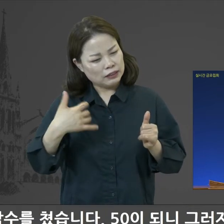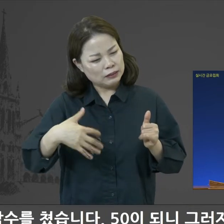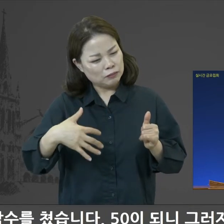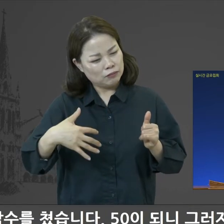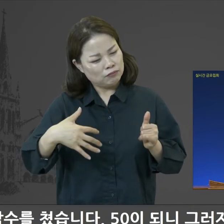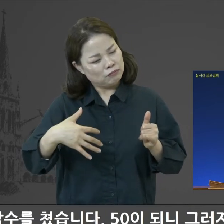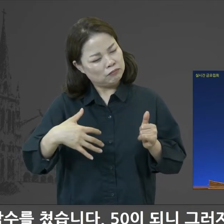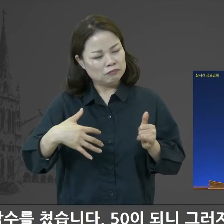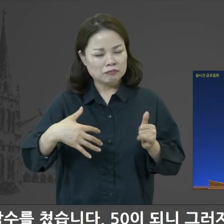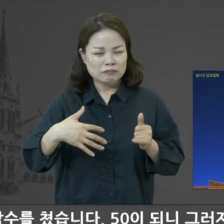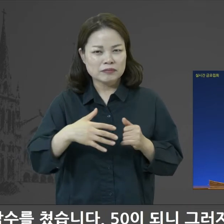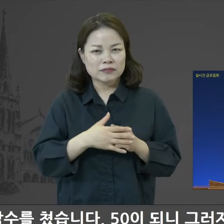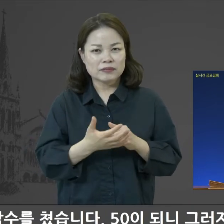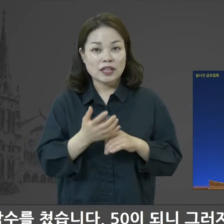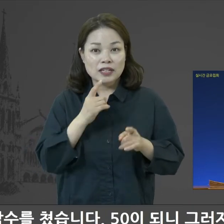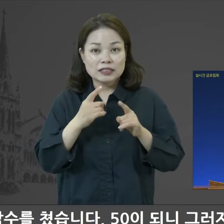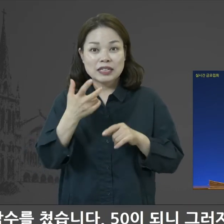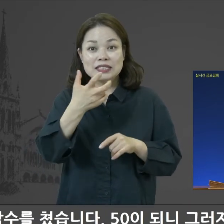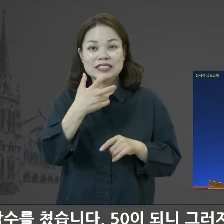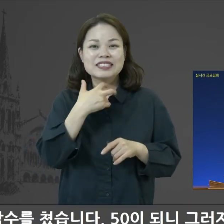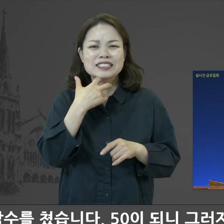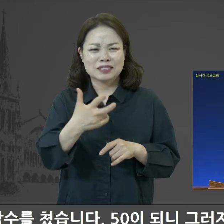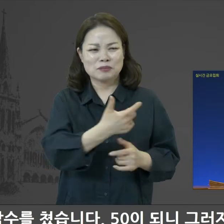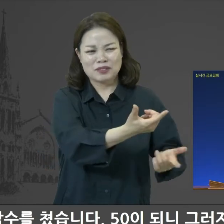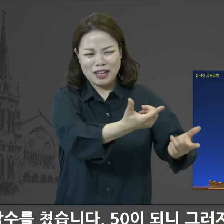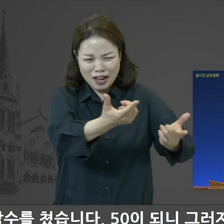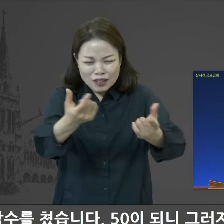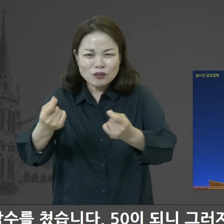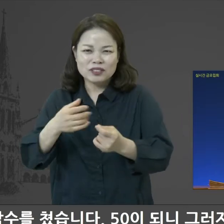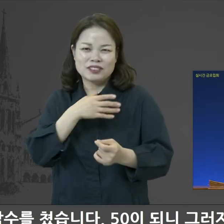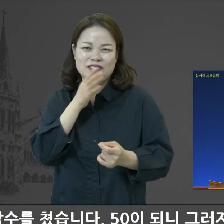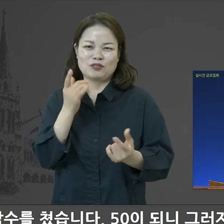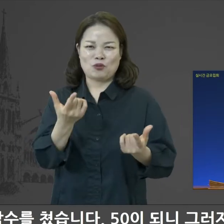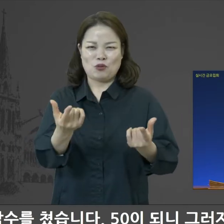봤습니다. 제가 예언합니다. 70대면 다 똑같습니다.